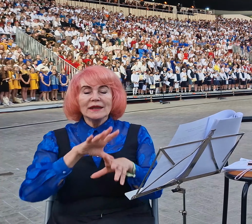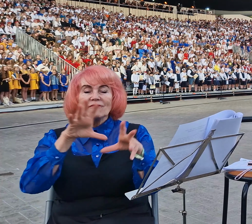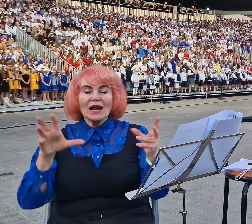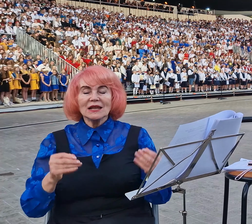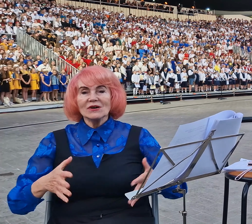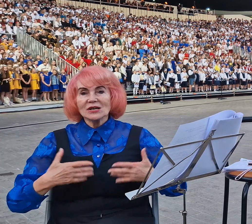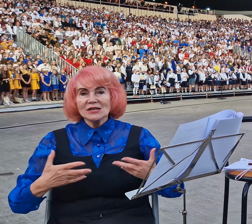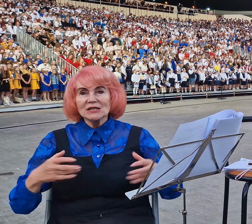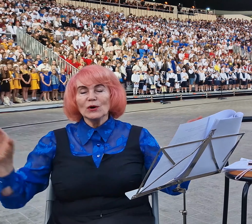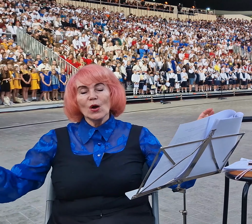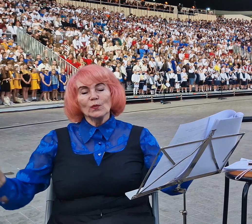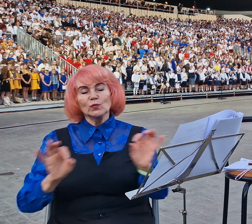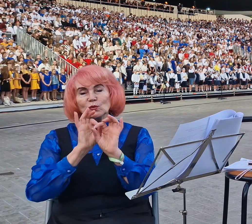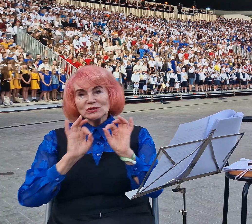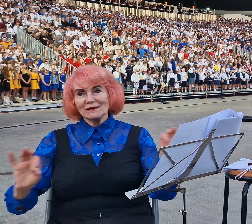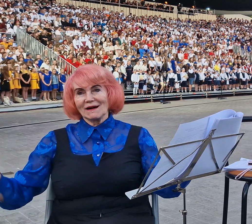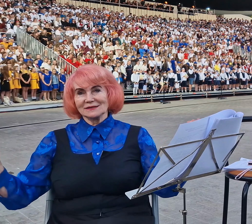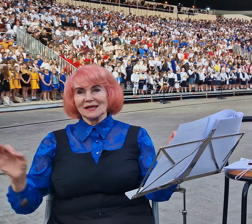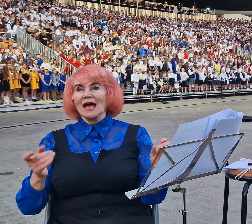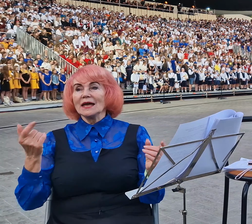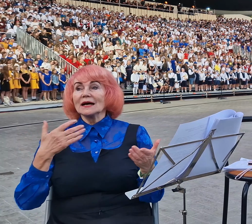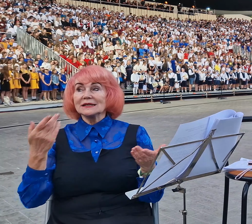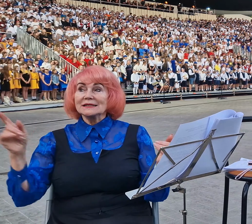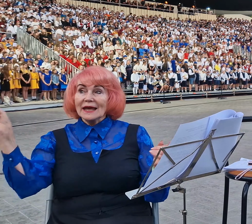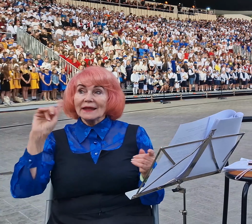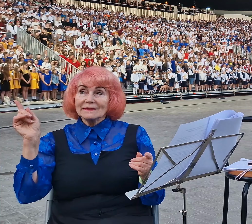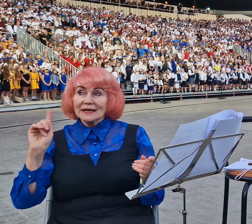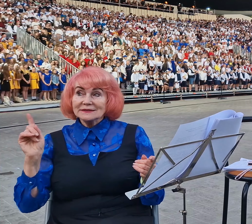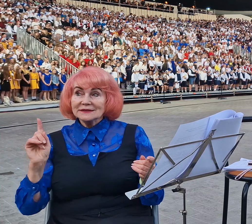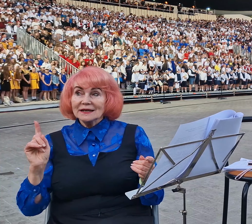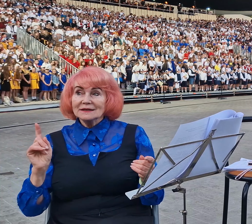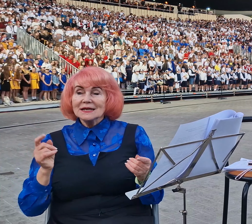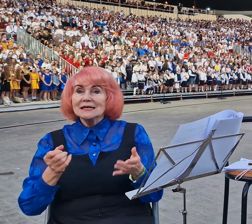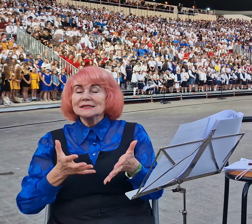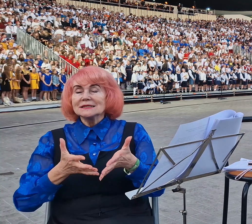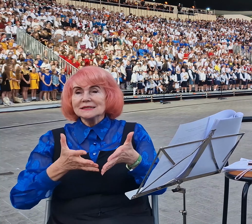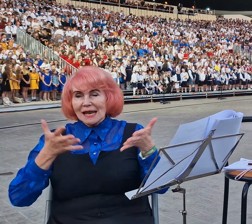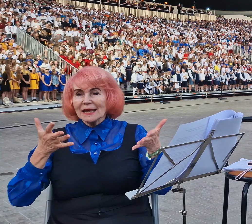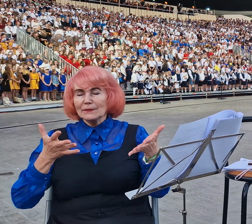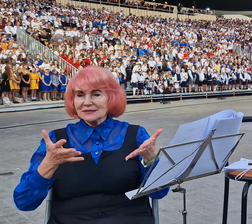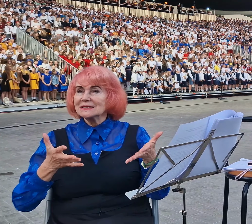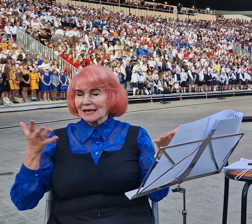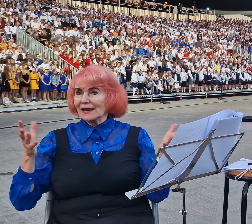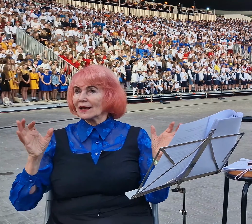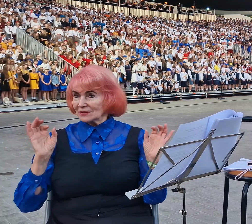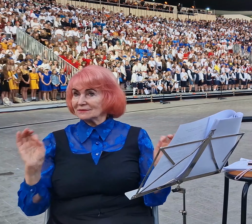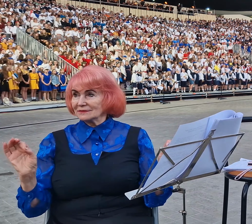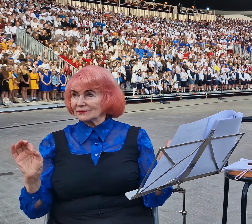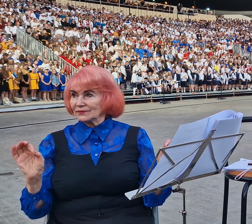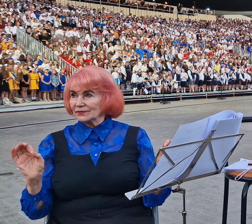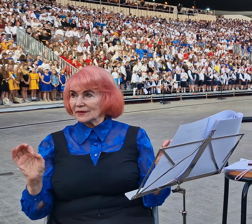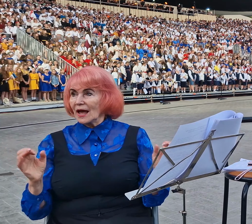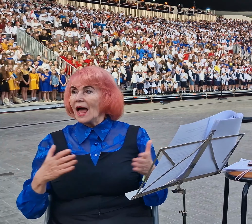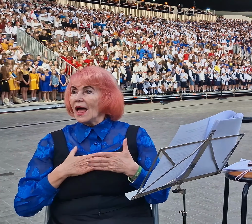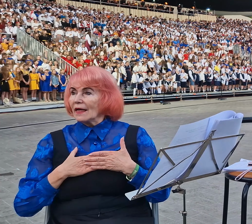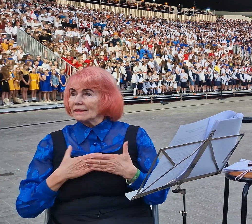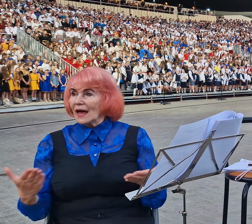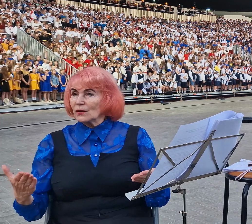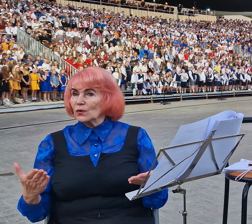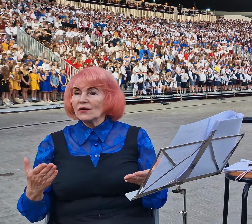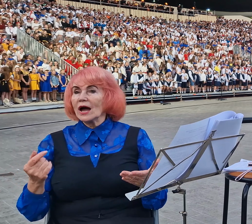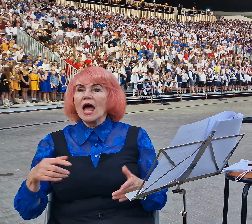rõõm muusikast ja sellest hetkest selgemast selgemalt. Tõnu